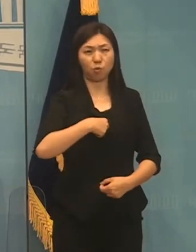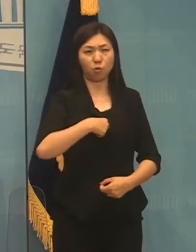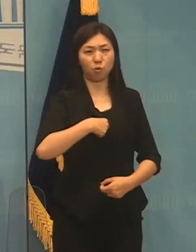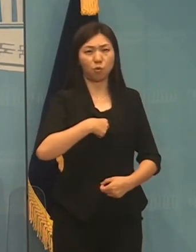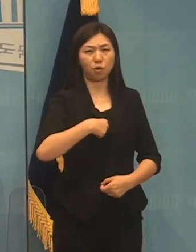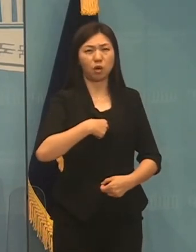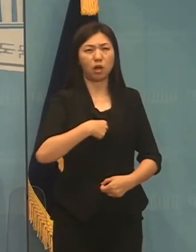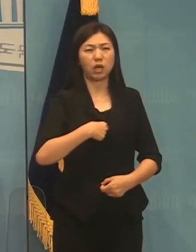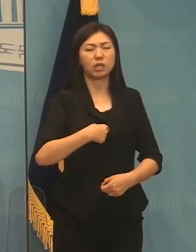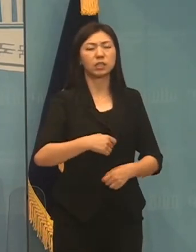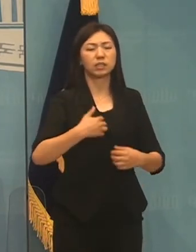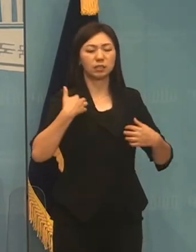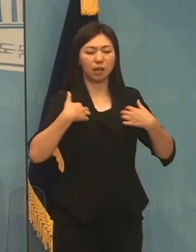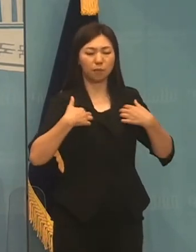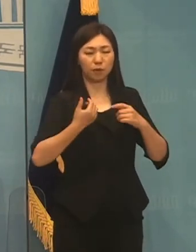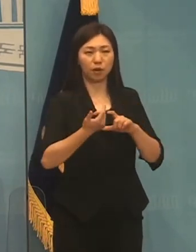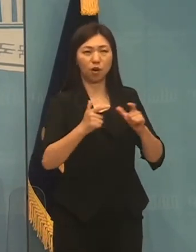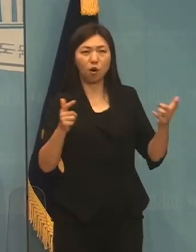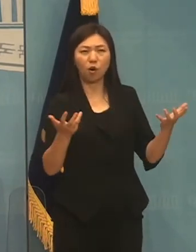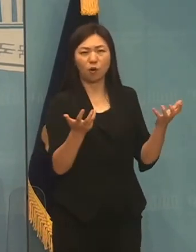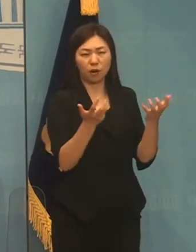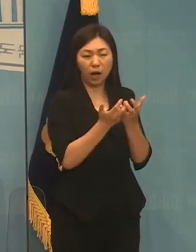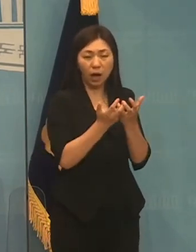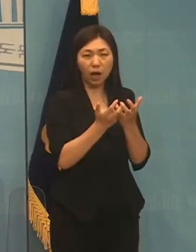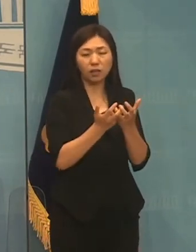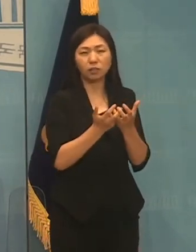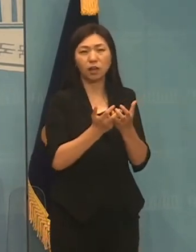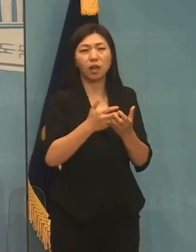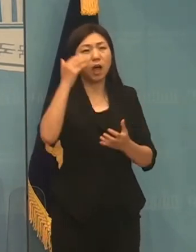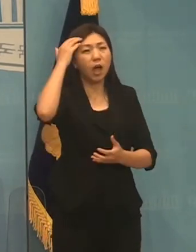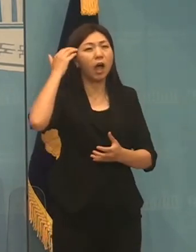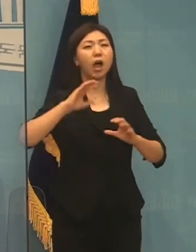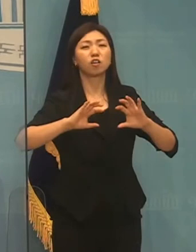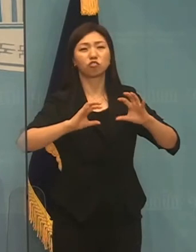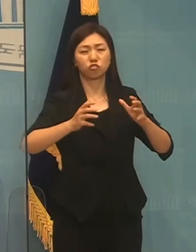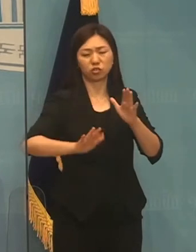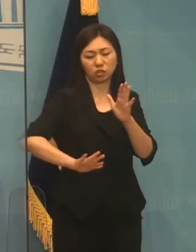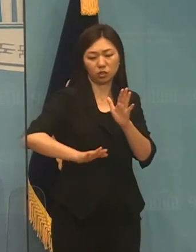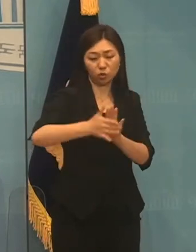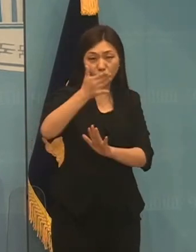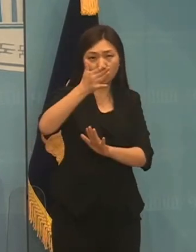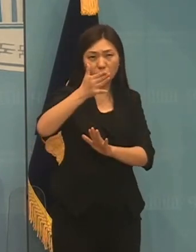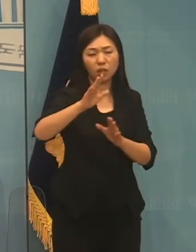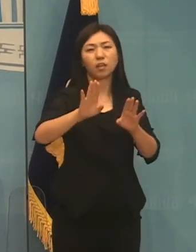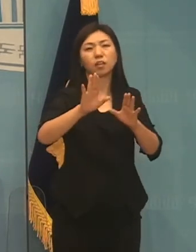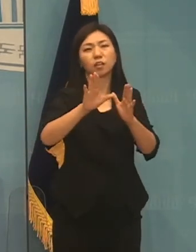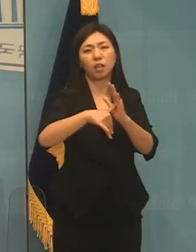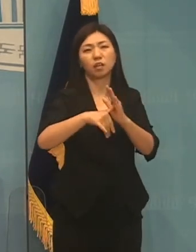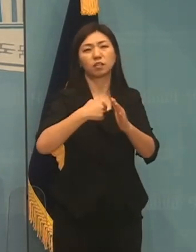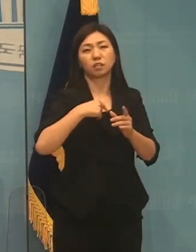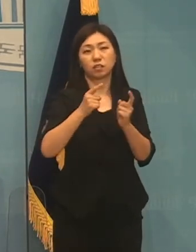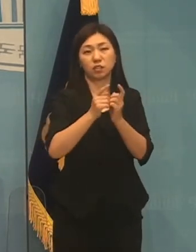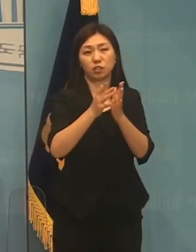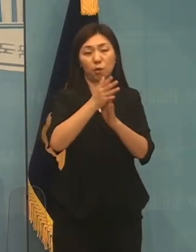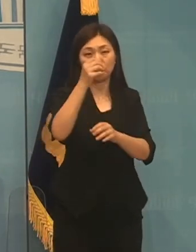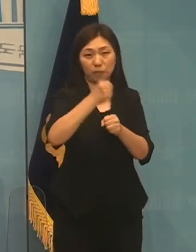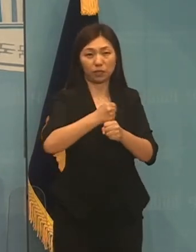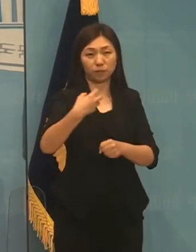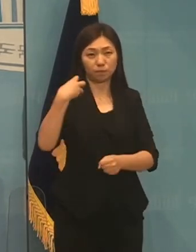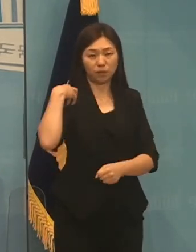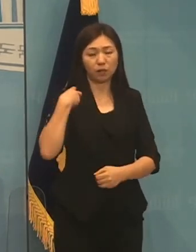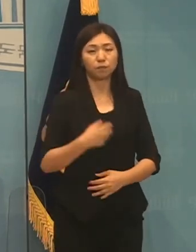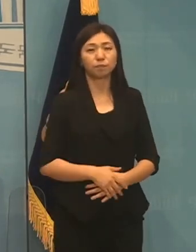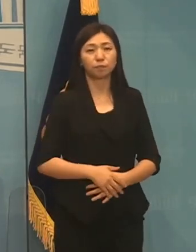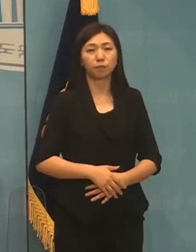풍요가 넘치는 위대한 대한민국 영광의 시대를 열겠습니다. 우리 모두